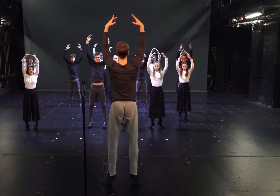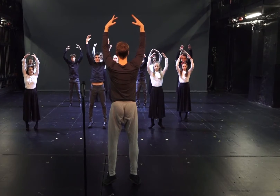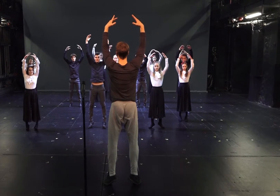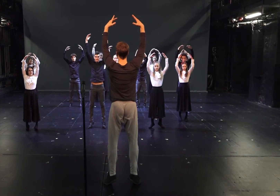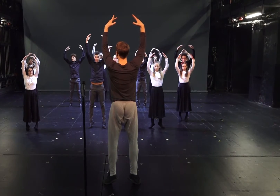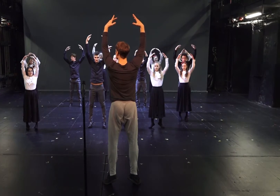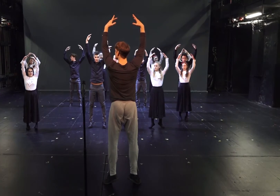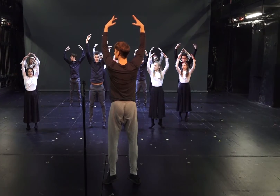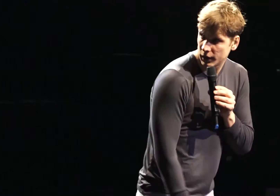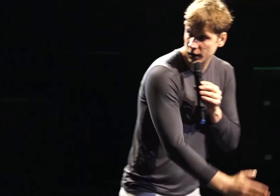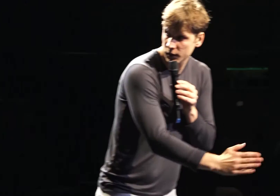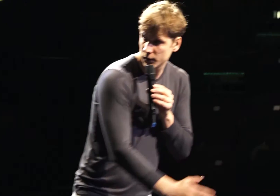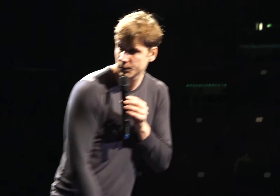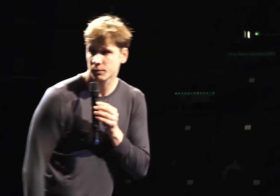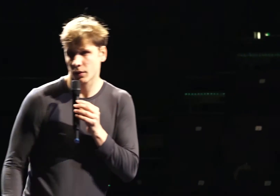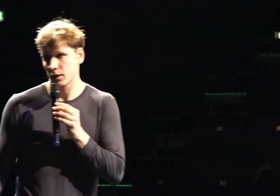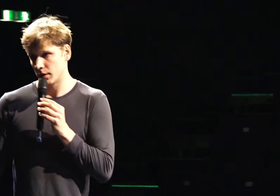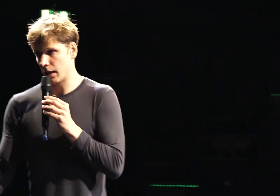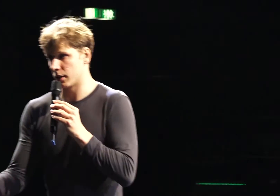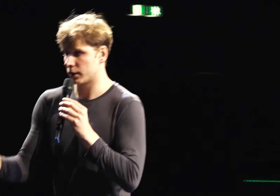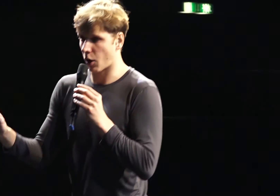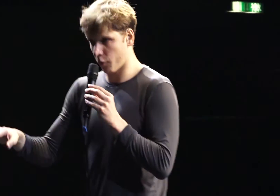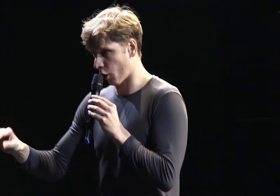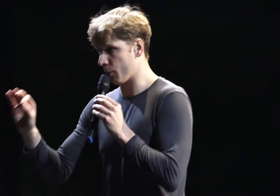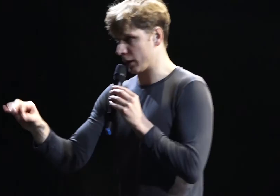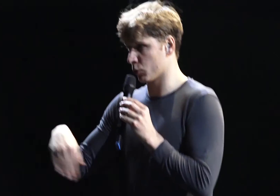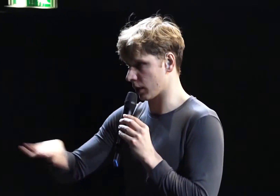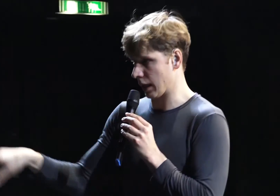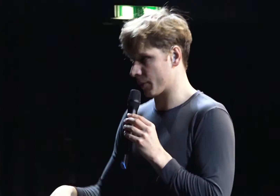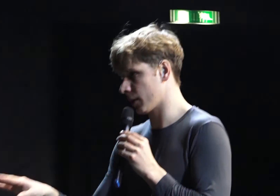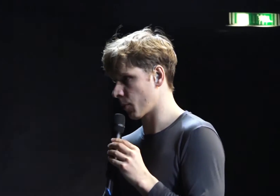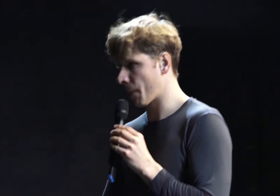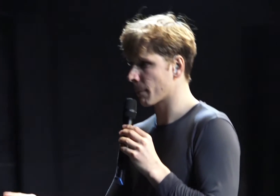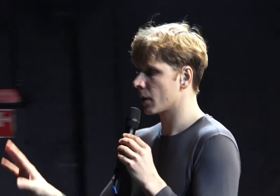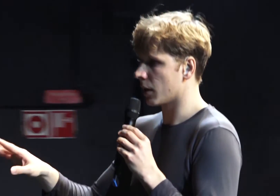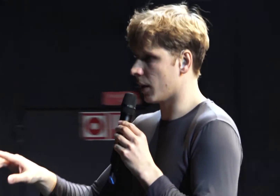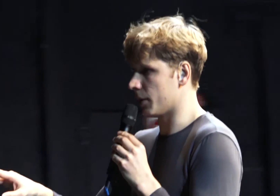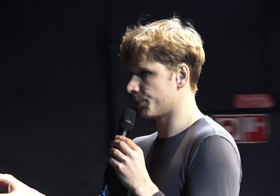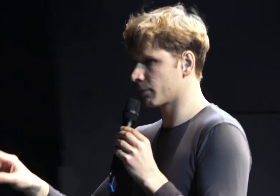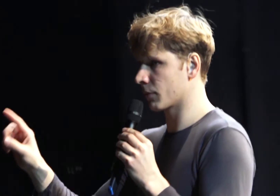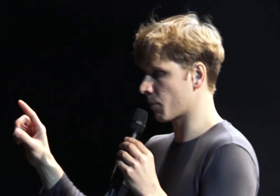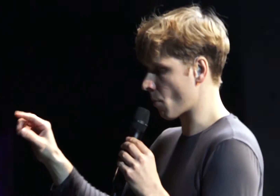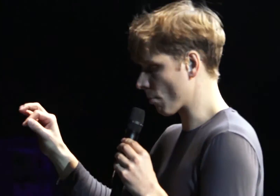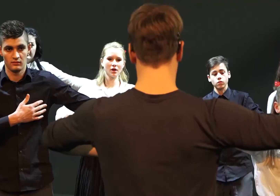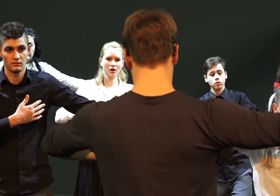von Profitänzer und Choreograf Ole Driver. Er hört die Musik durch ein Cochlea-Implantat. Kein Hindernis, um